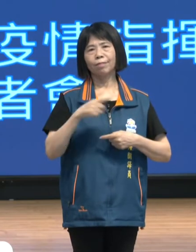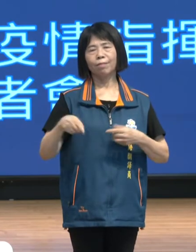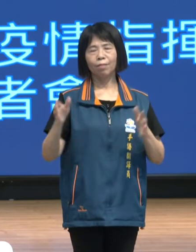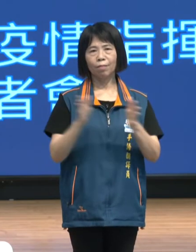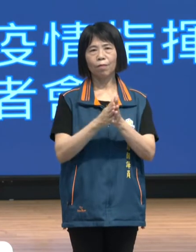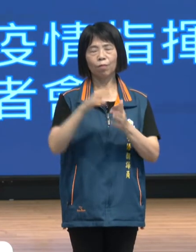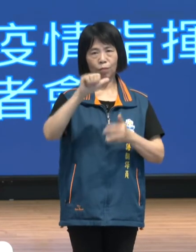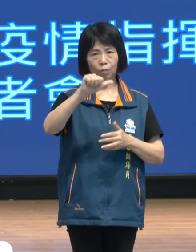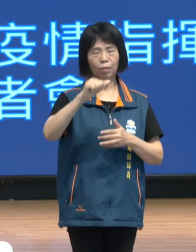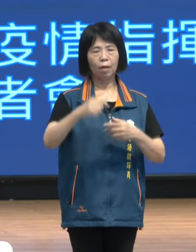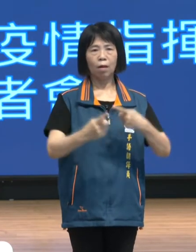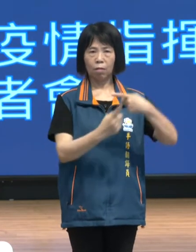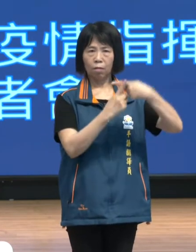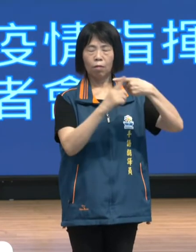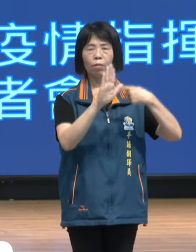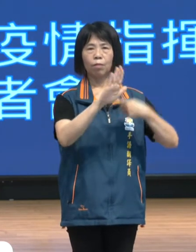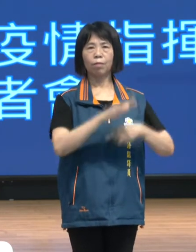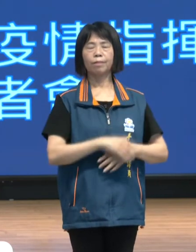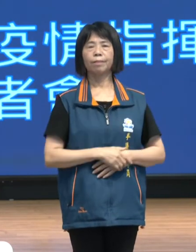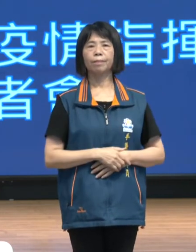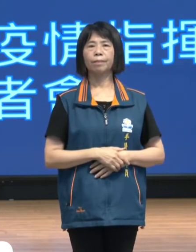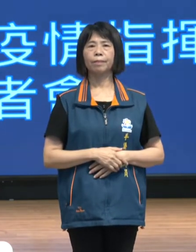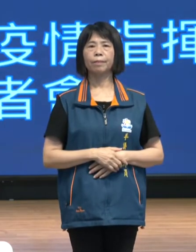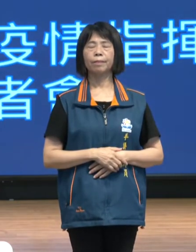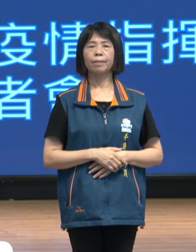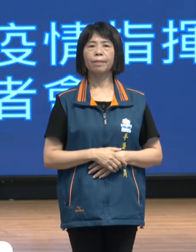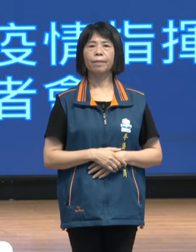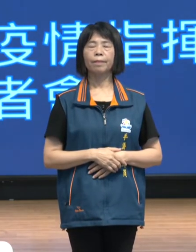有5个是阳性反应。好，谢谢。